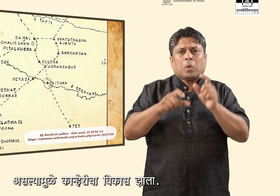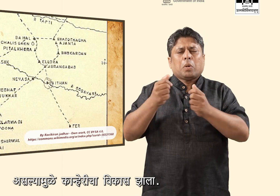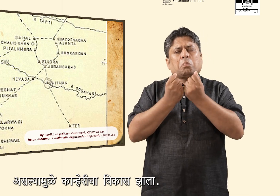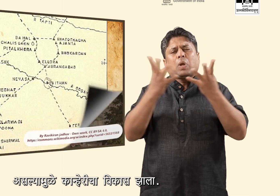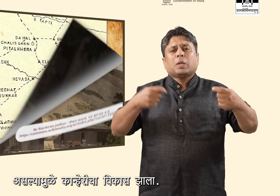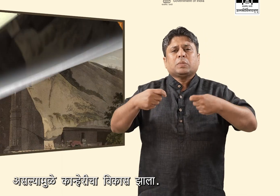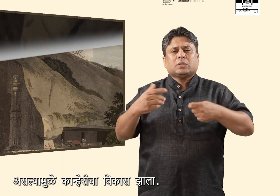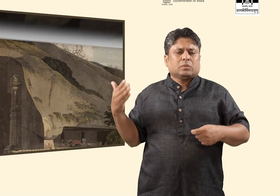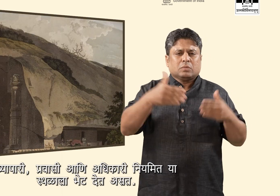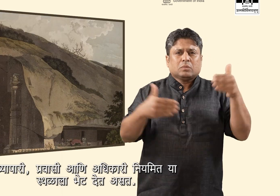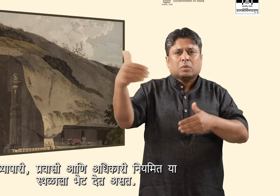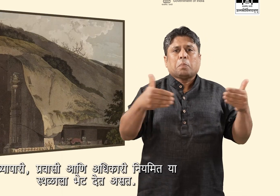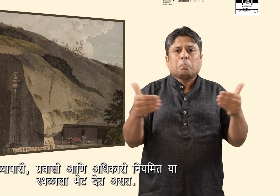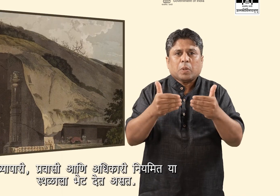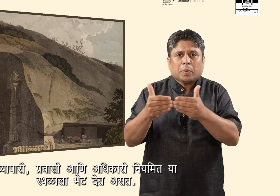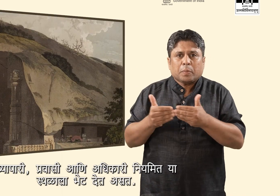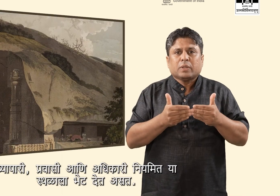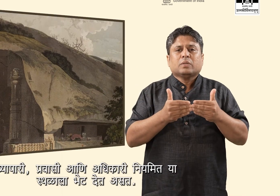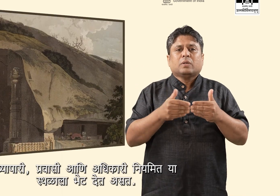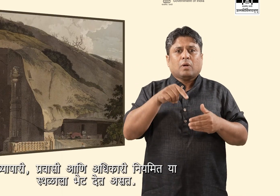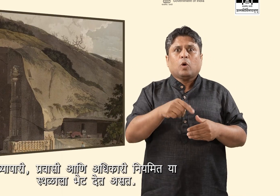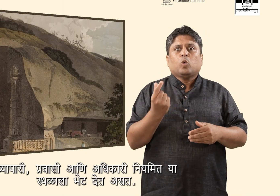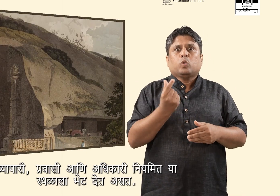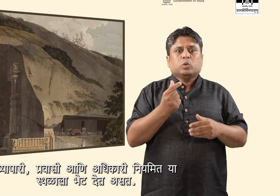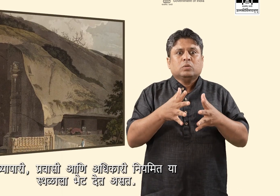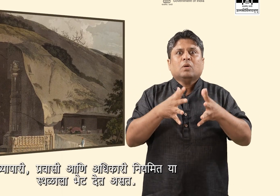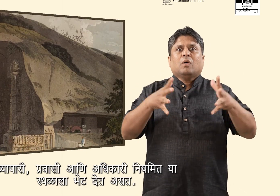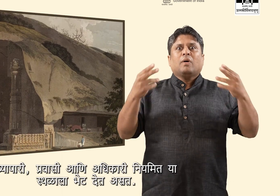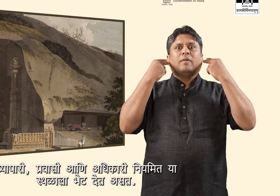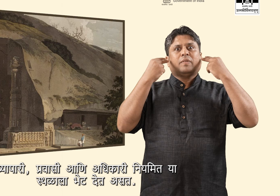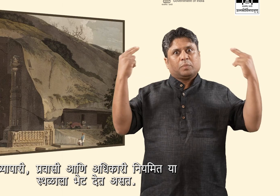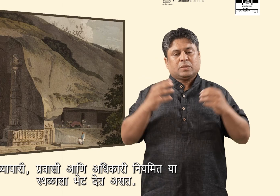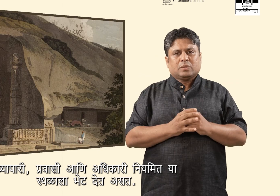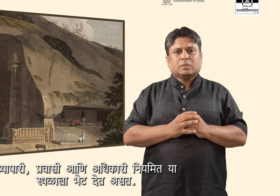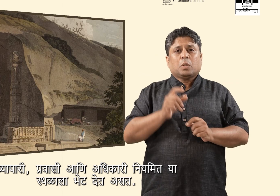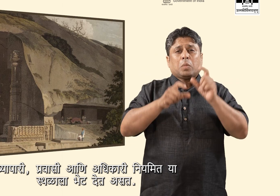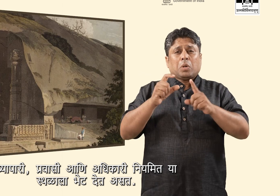झाला. व्यापारी, प्रवासी आणि अधिकारी नियमित या स्थळाला भेट देत असत.